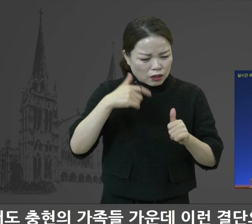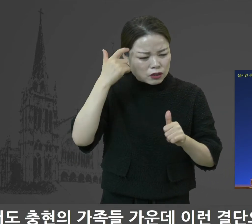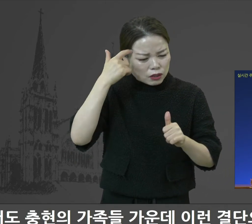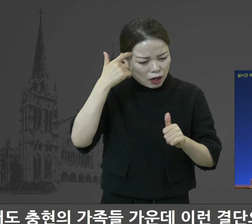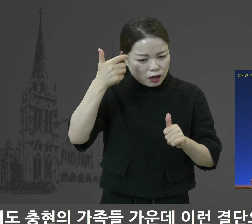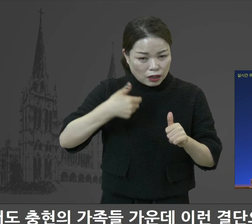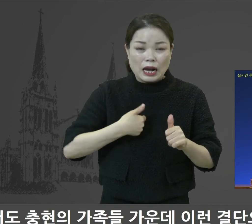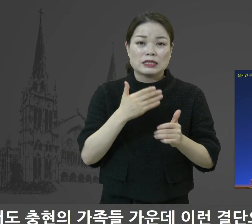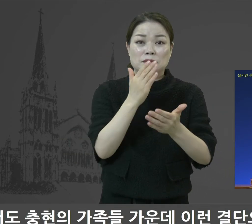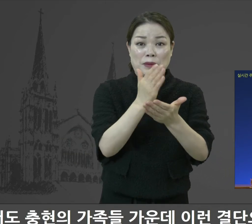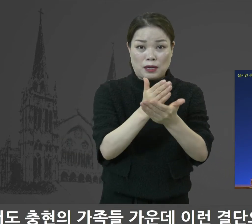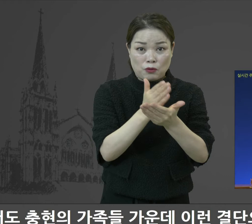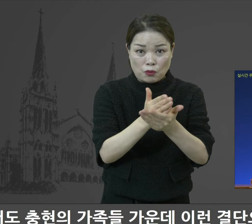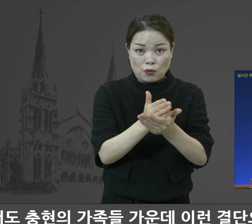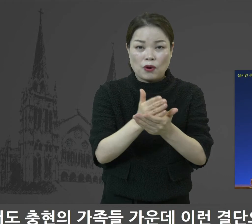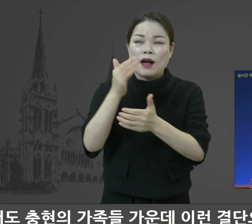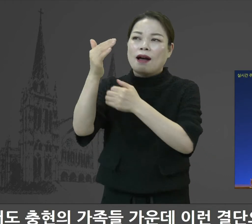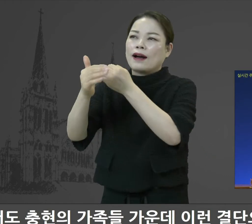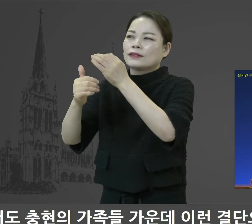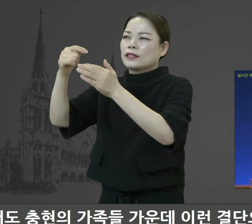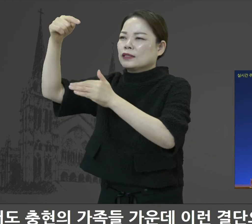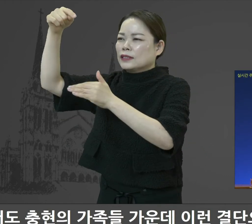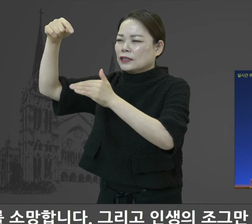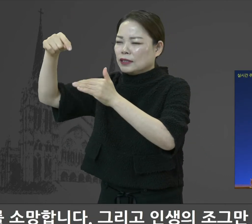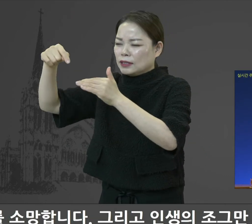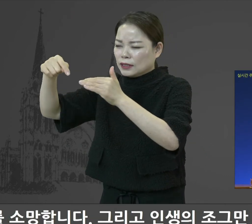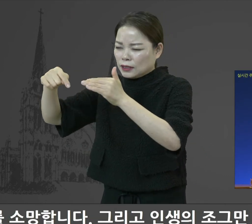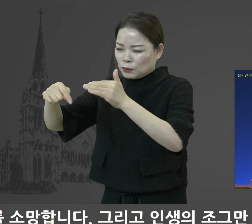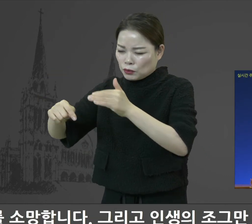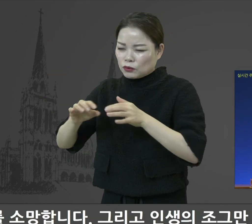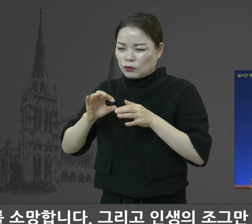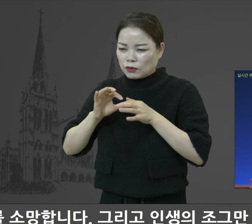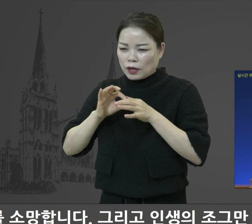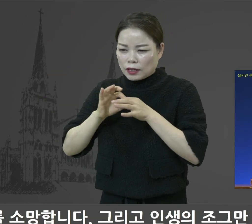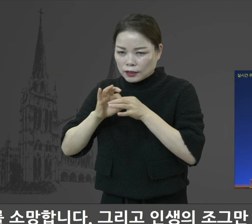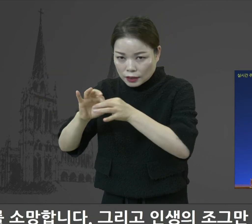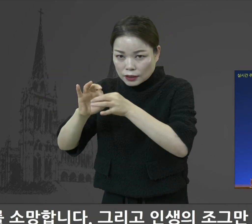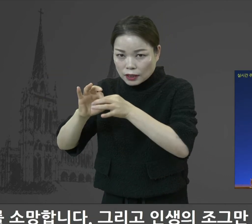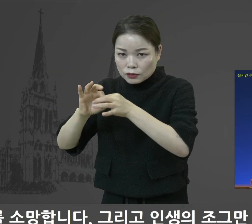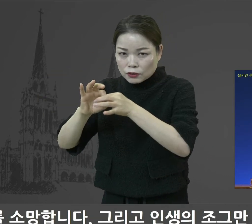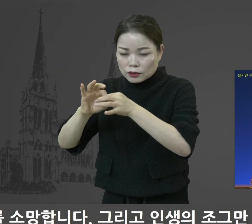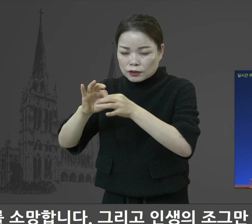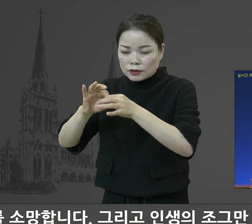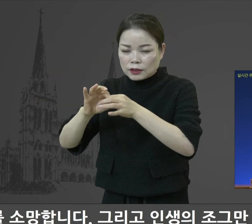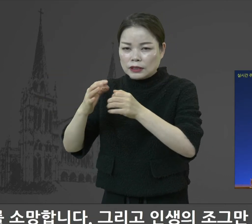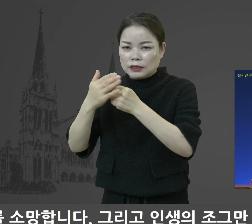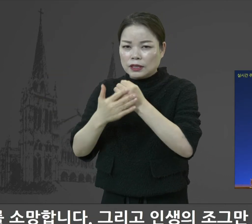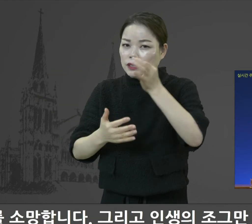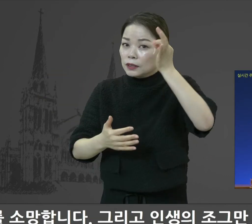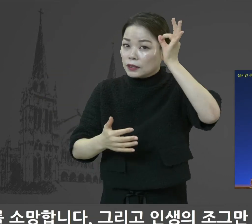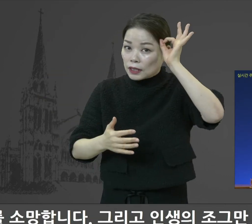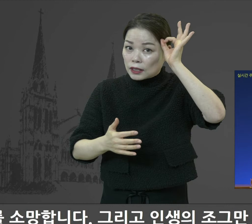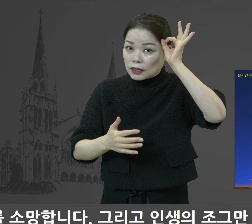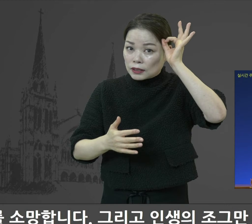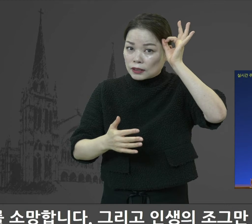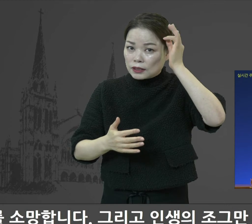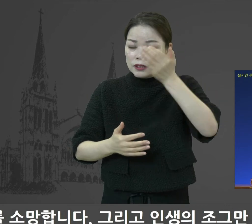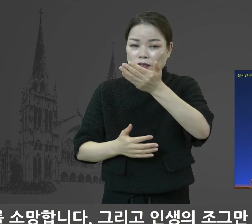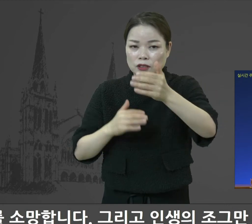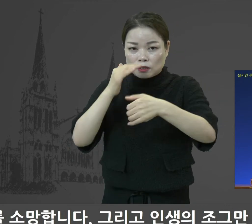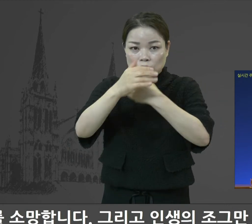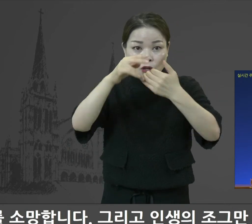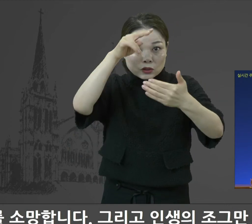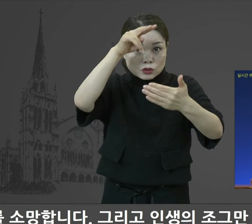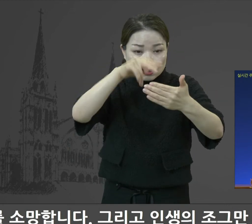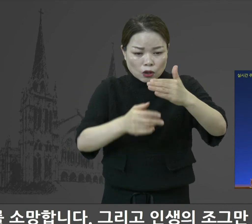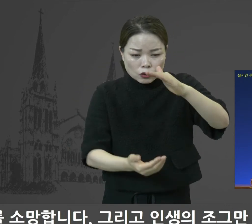문제가 아니라 하나님의 깊은 진수까지를 깨달을 수 있는 그런 방법으로 여러분 성경